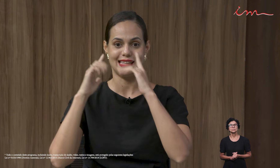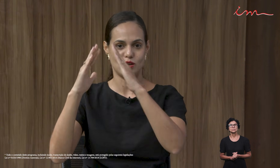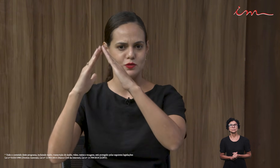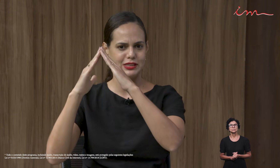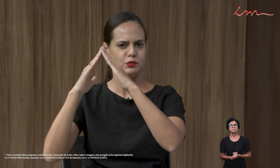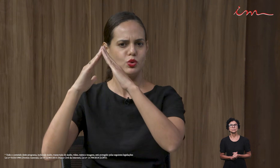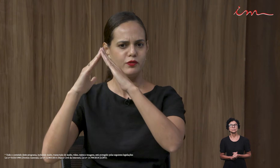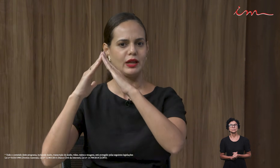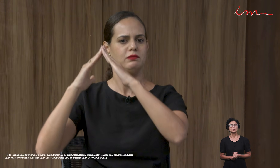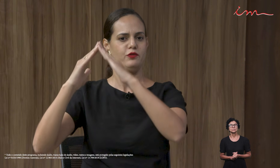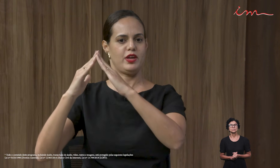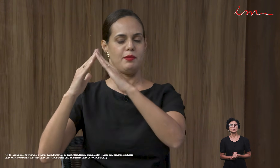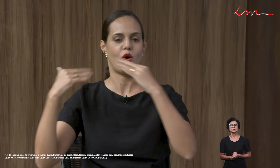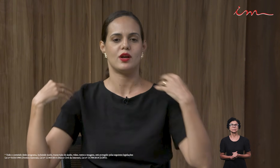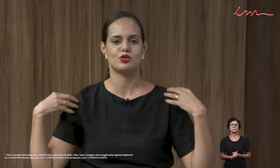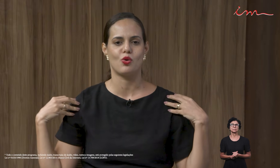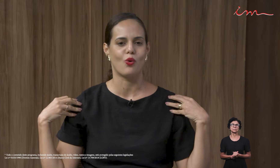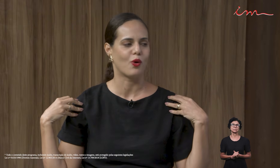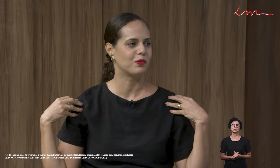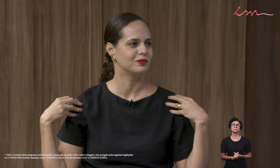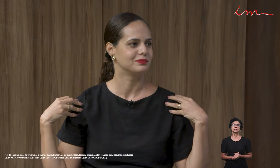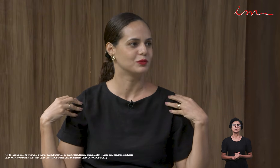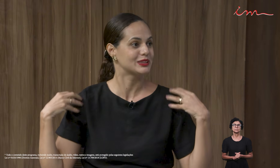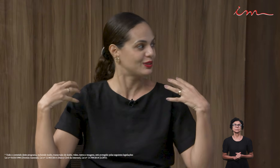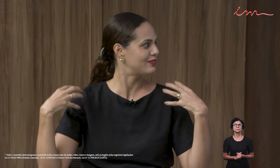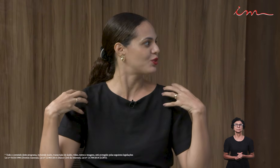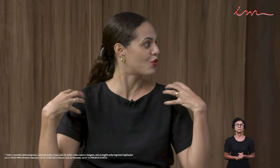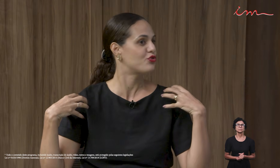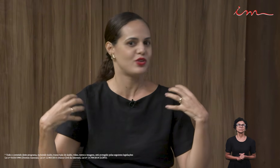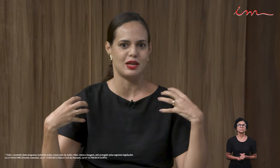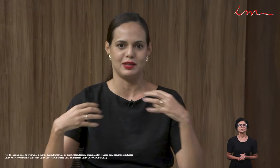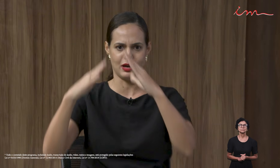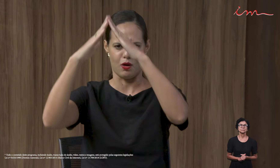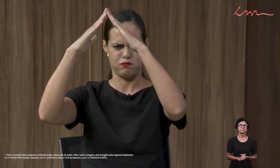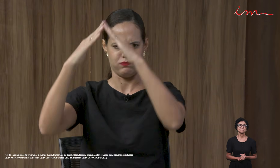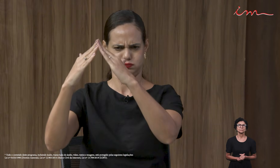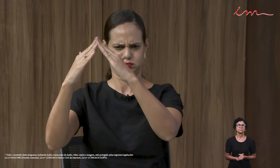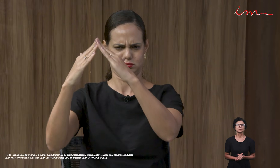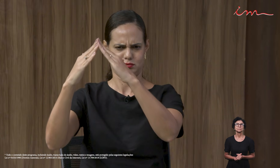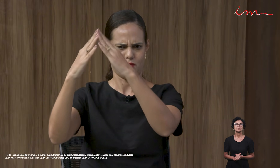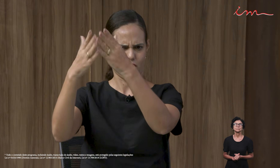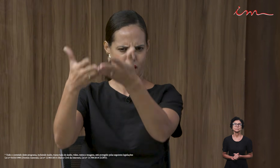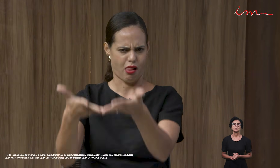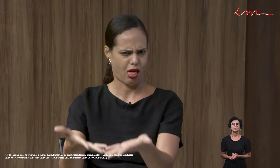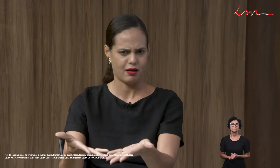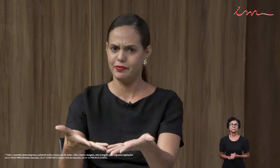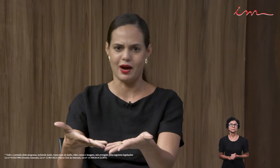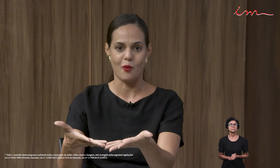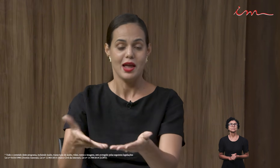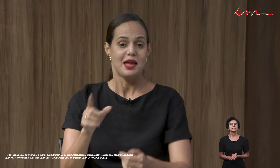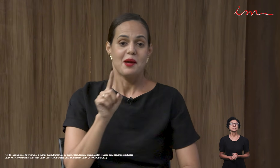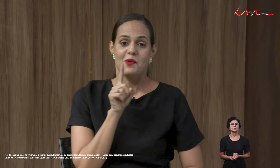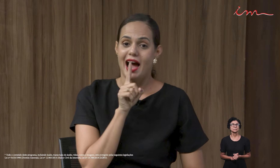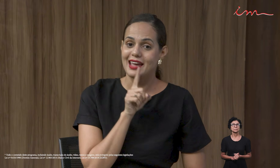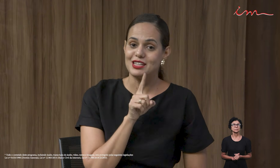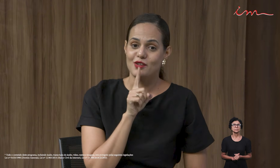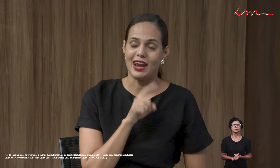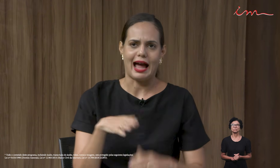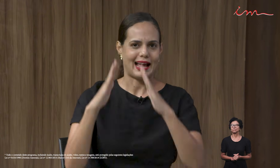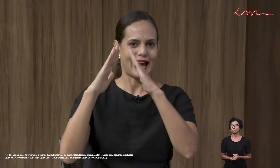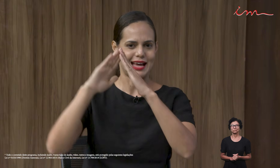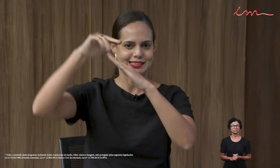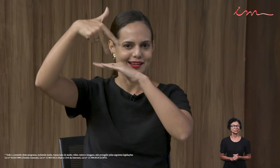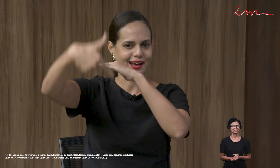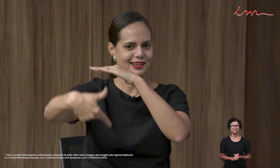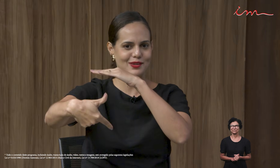E esse aqui, ó, você mostrou que tá firme. Olha o seu corpo, mostrando que ficou firme. Então, ó... Não. A Aline vai